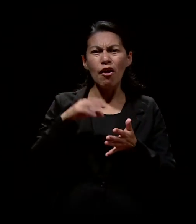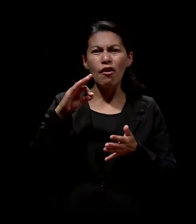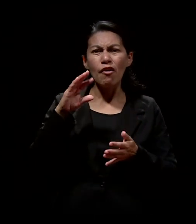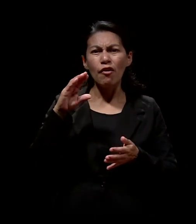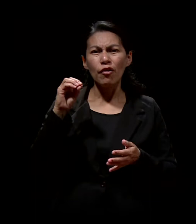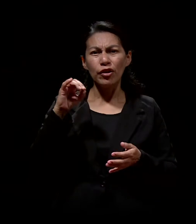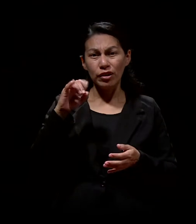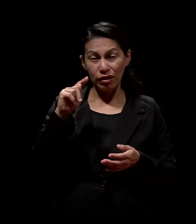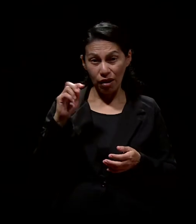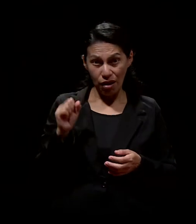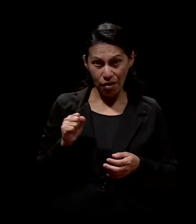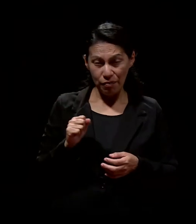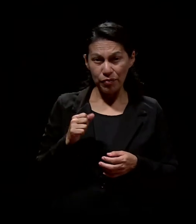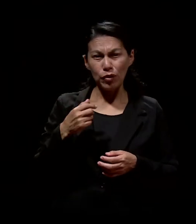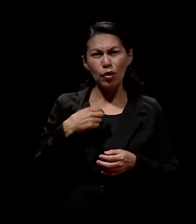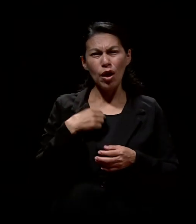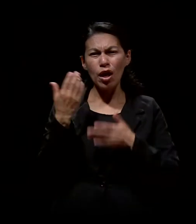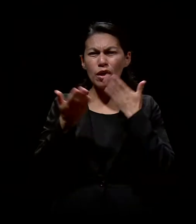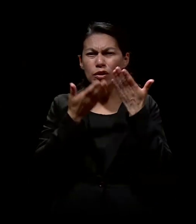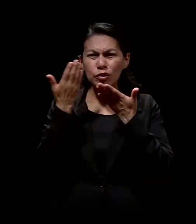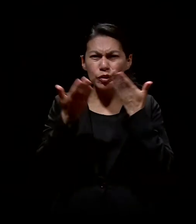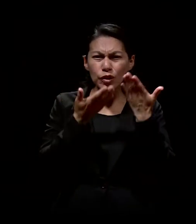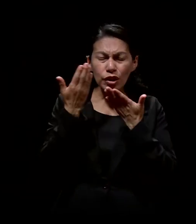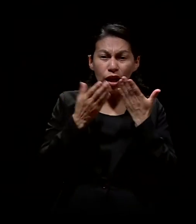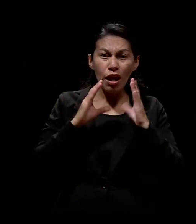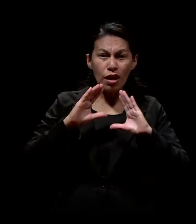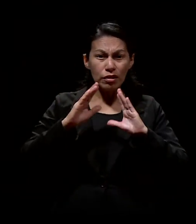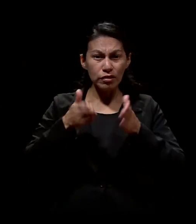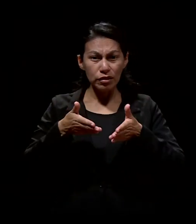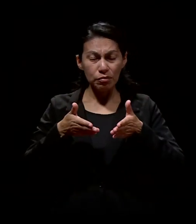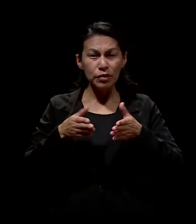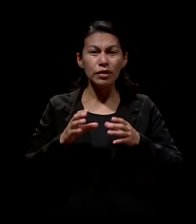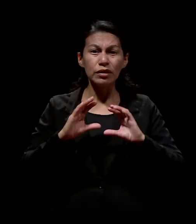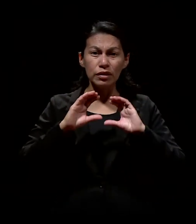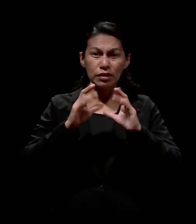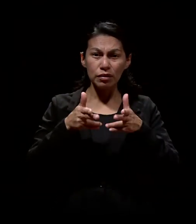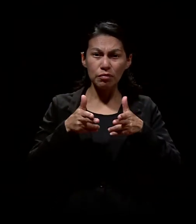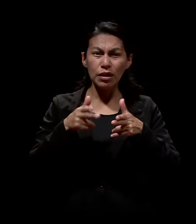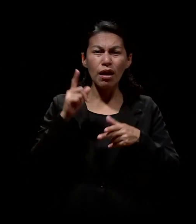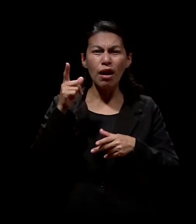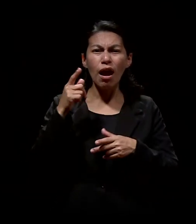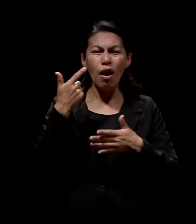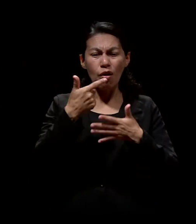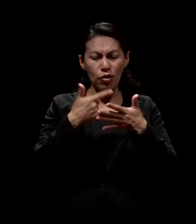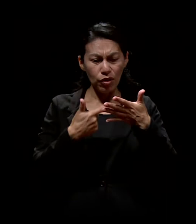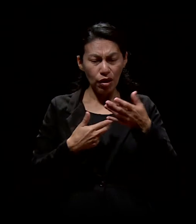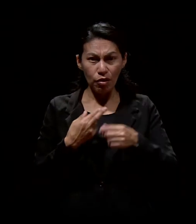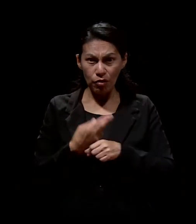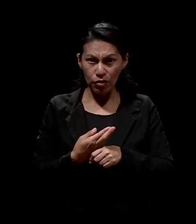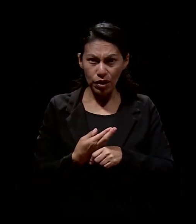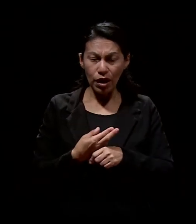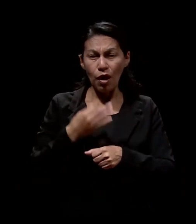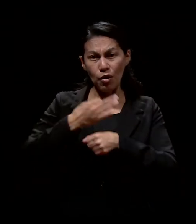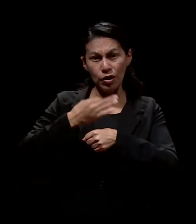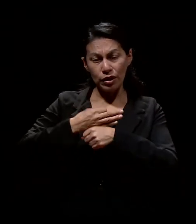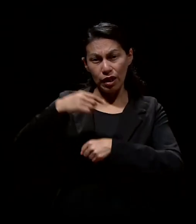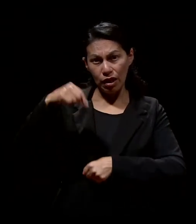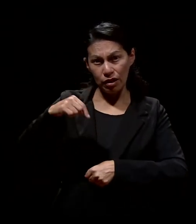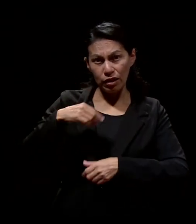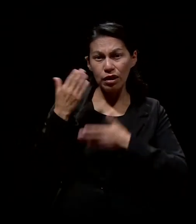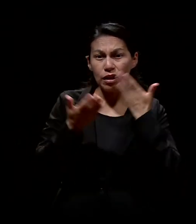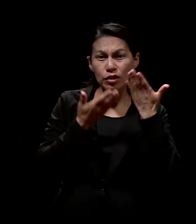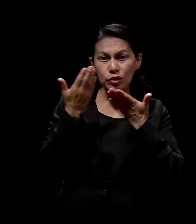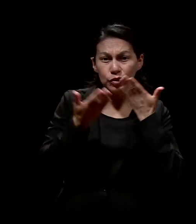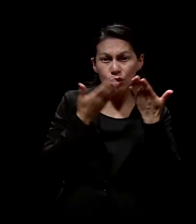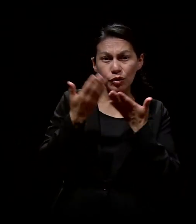Coita. Estudié en la Universidad de Linda Vista, Campus Tuxtla, la carrera de Contaduría Pública. Y actualmente me